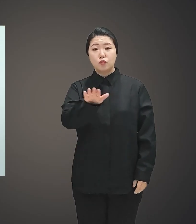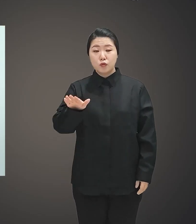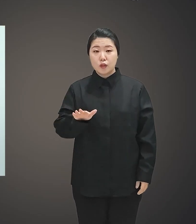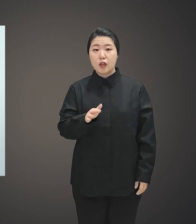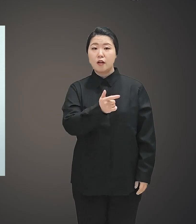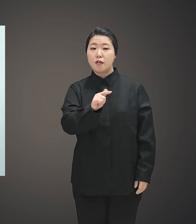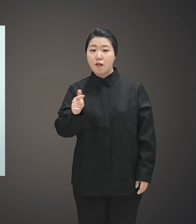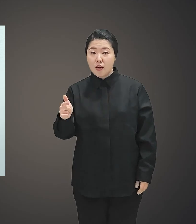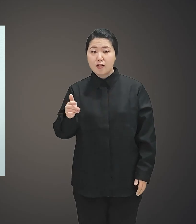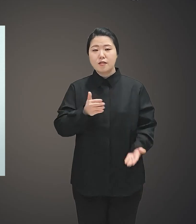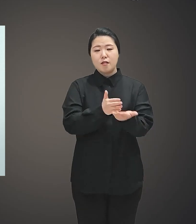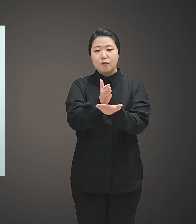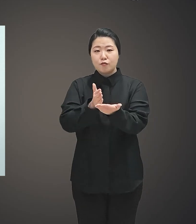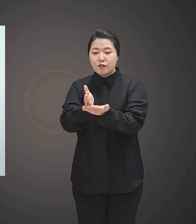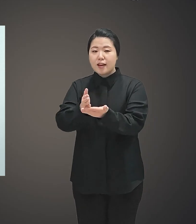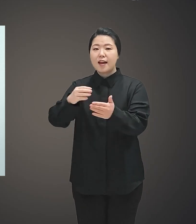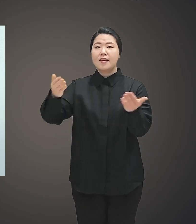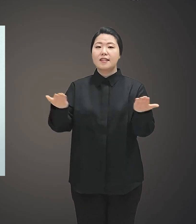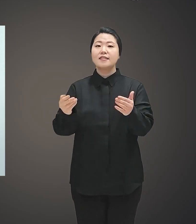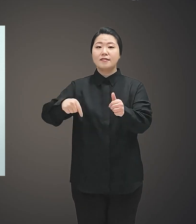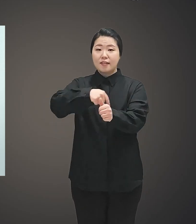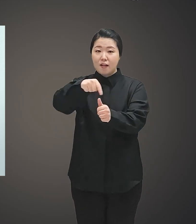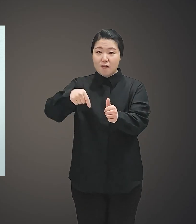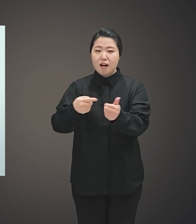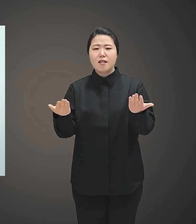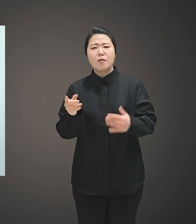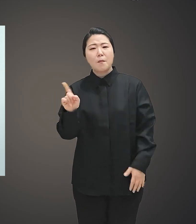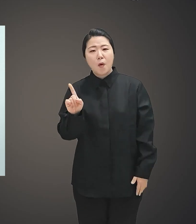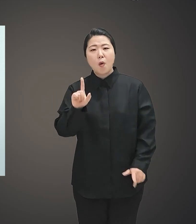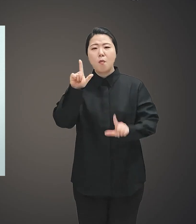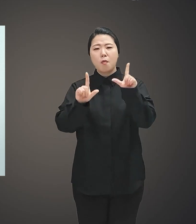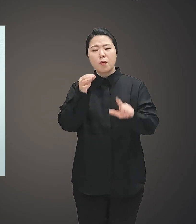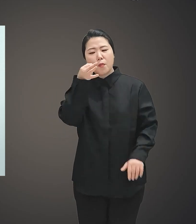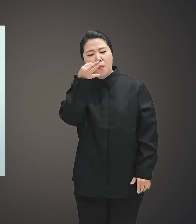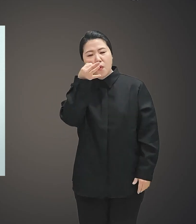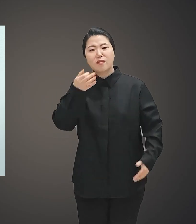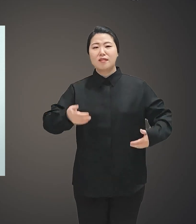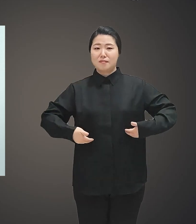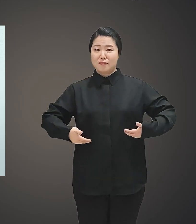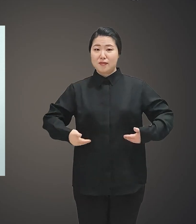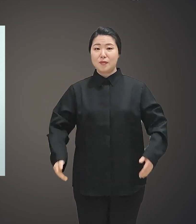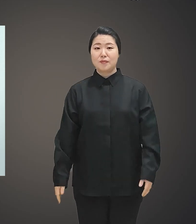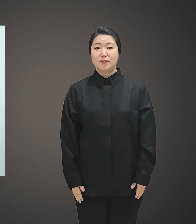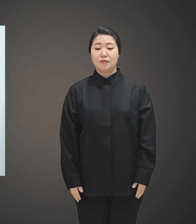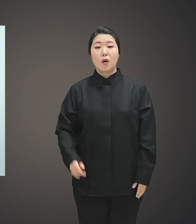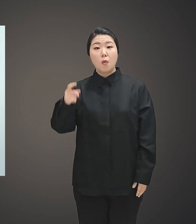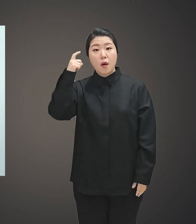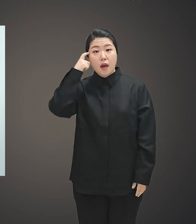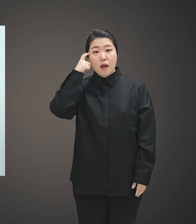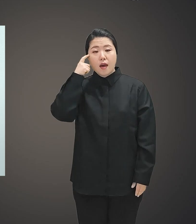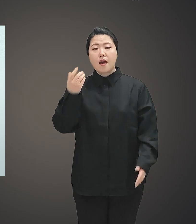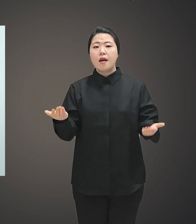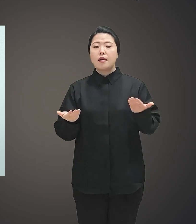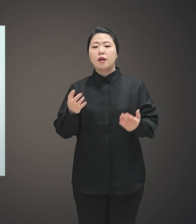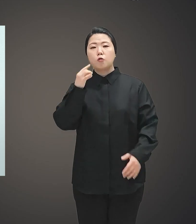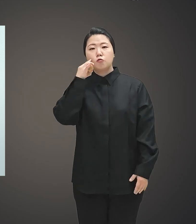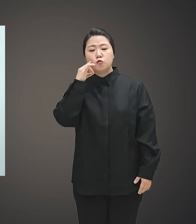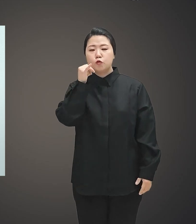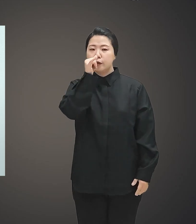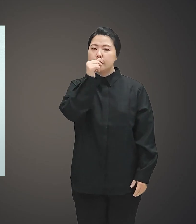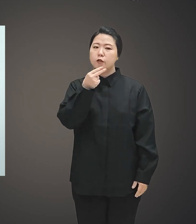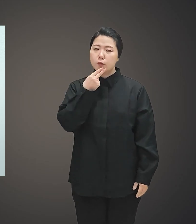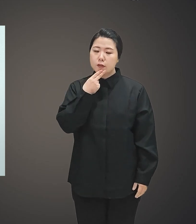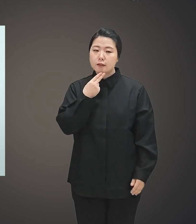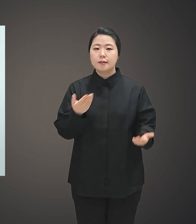우리에겐 다양한 직업의 세계와 노동의 현장을 엿볼 기회가 필요합니다. 어떤 직업에 흥미가 생기는지,